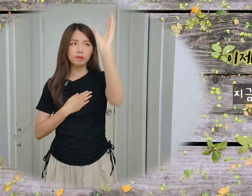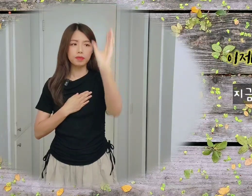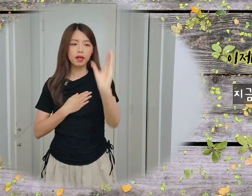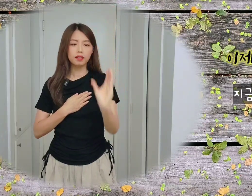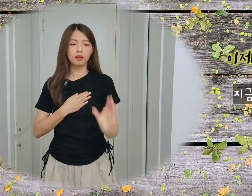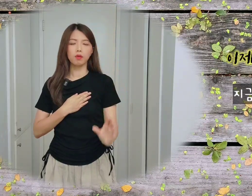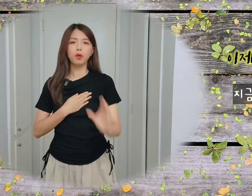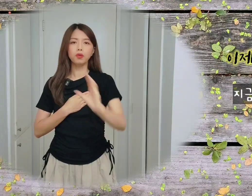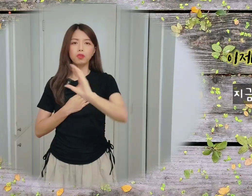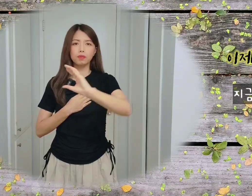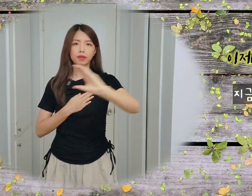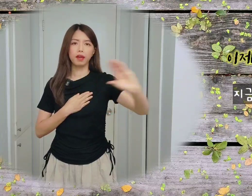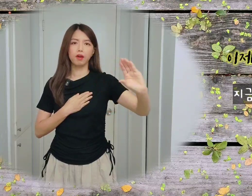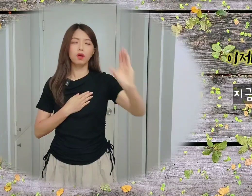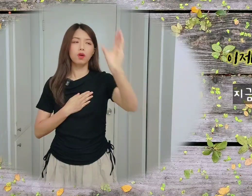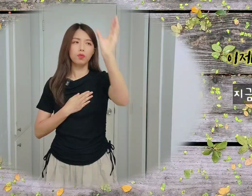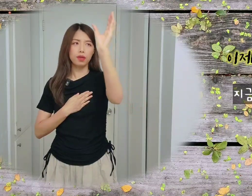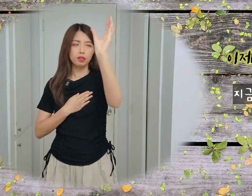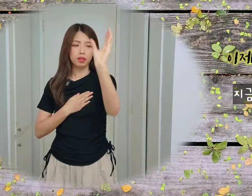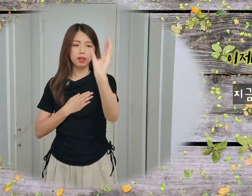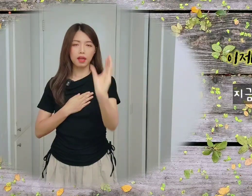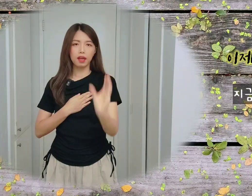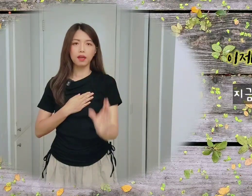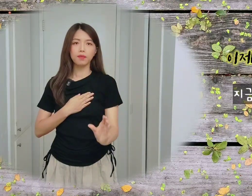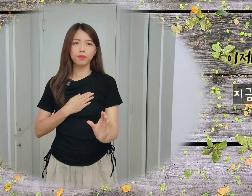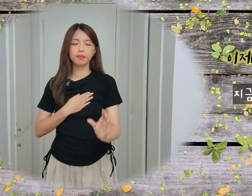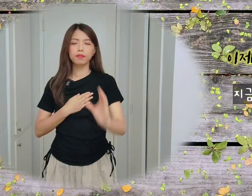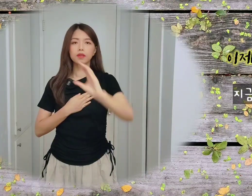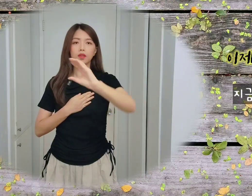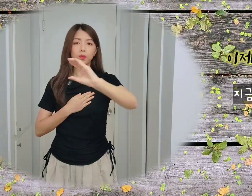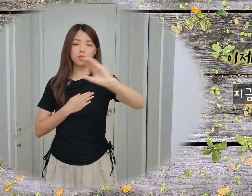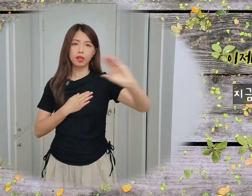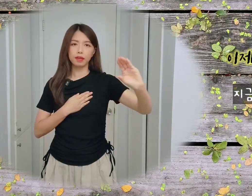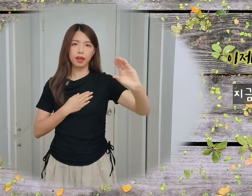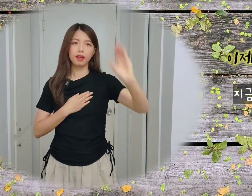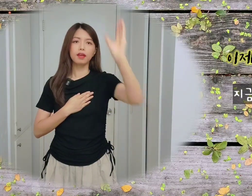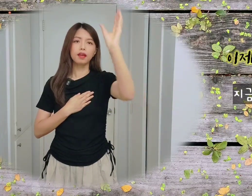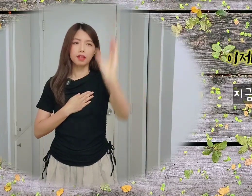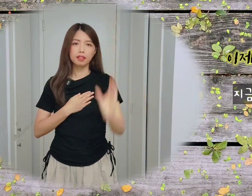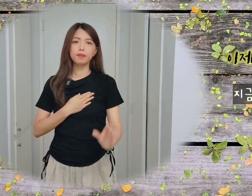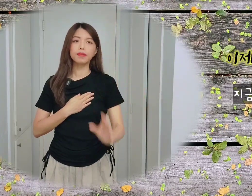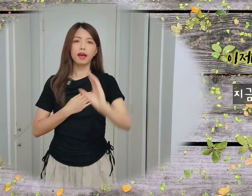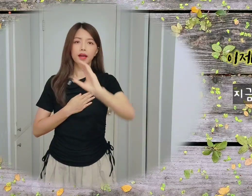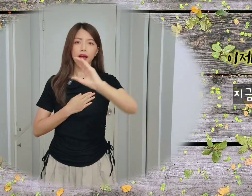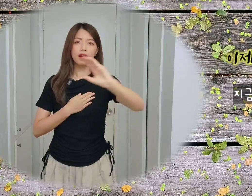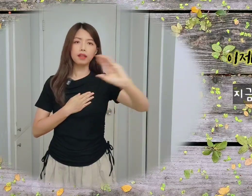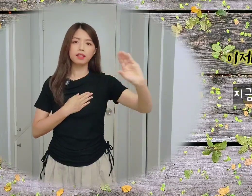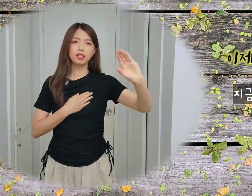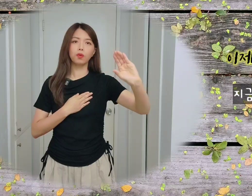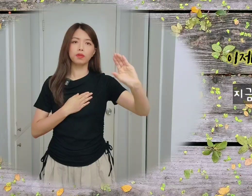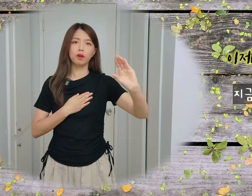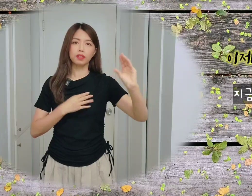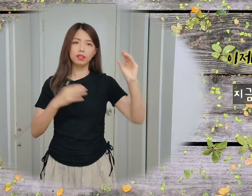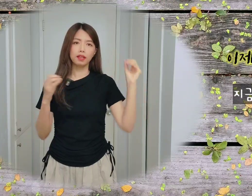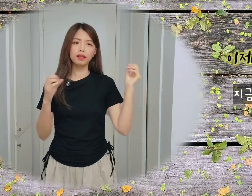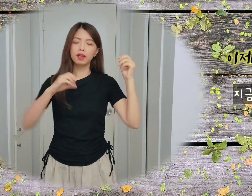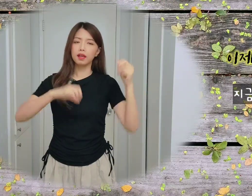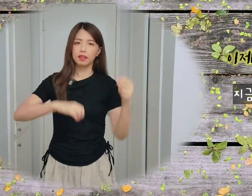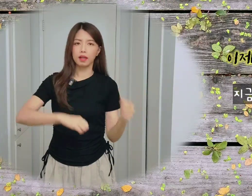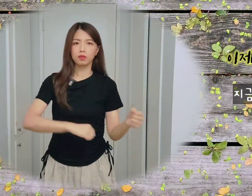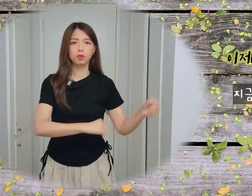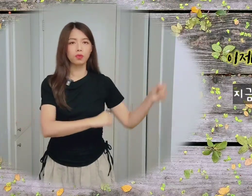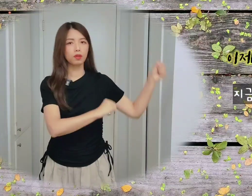주셔서 십자가처럼 표현해 주시면 돼요. 위에서 길게, 옆으로 짧게. 십자가 지고서,